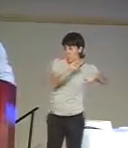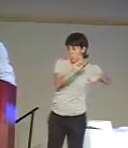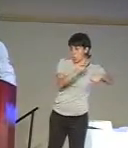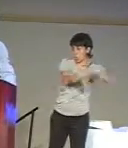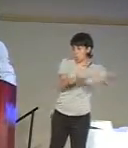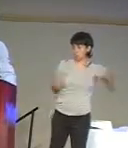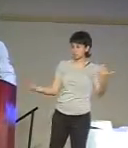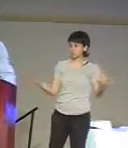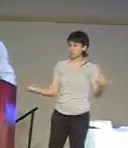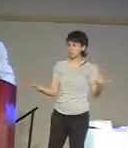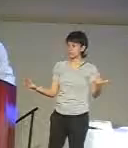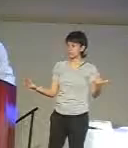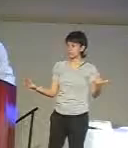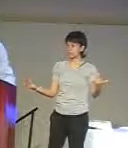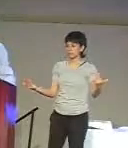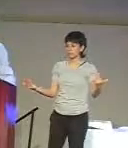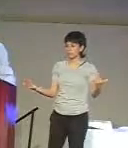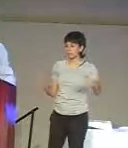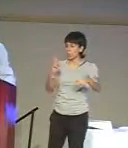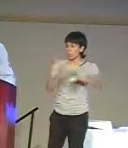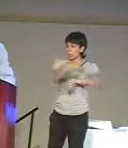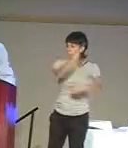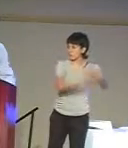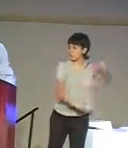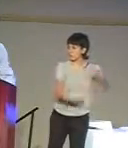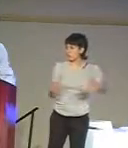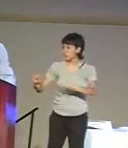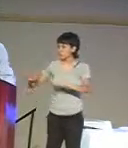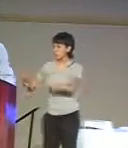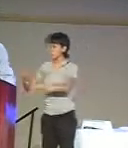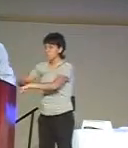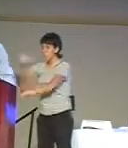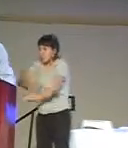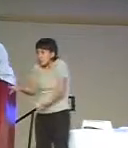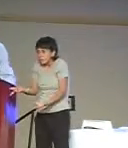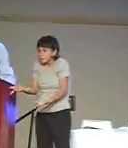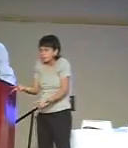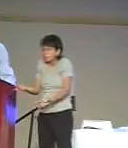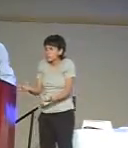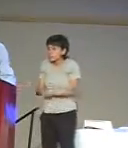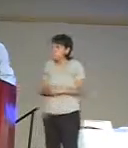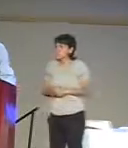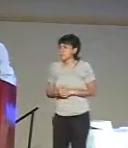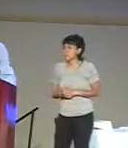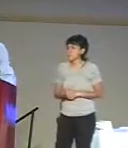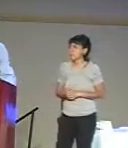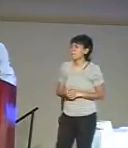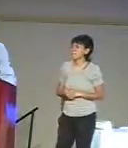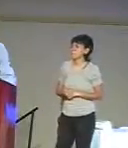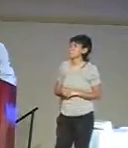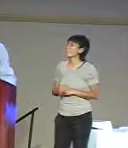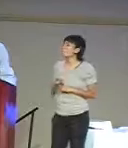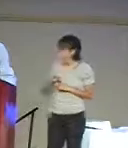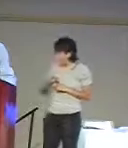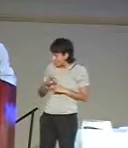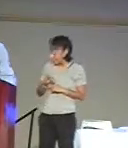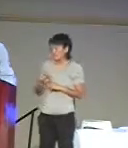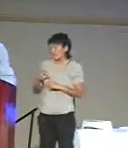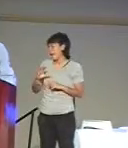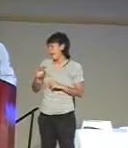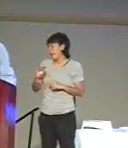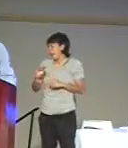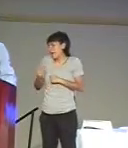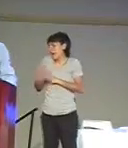Entonces, es un sistema de salud organizado de una forma diferente, por supuesto, pero también es una actitud.